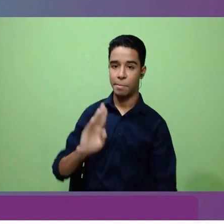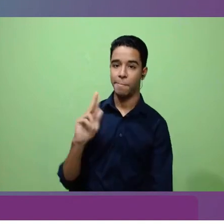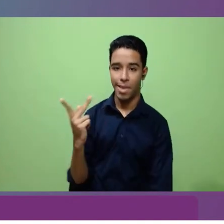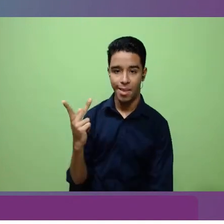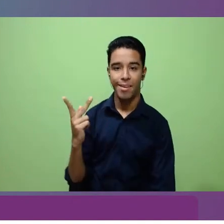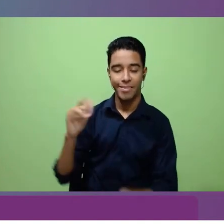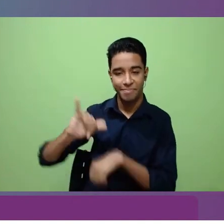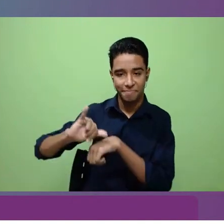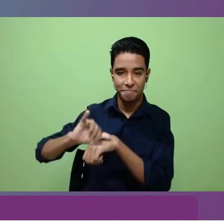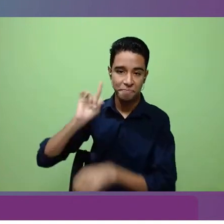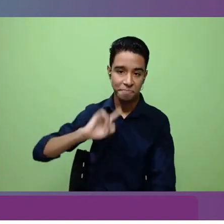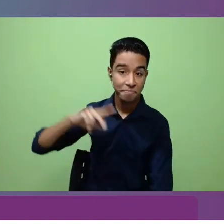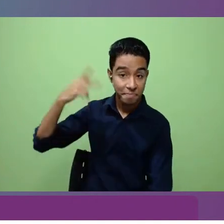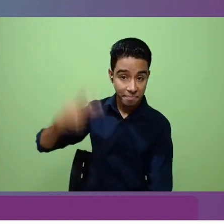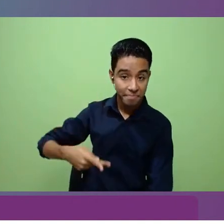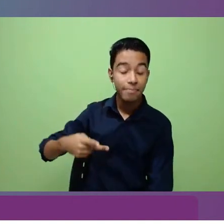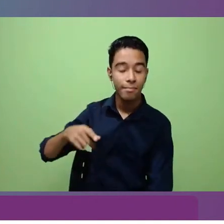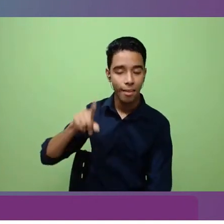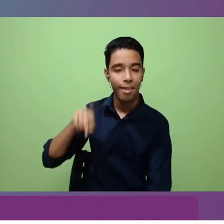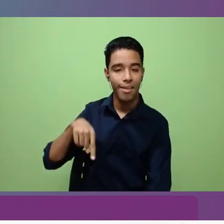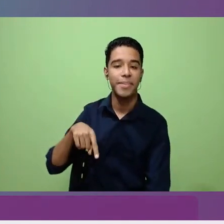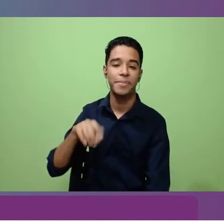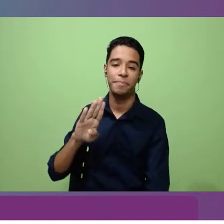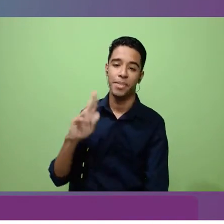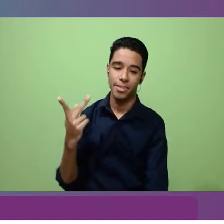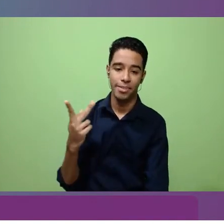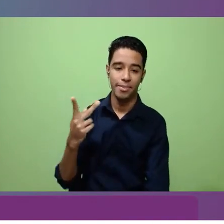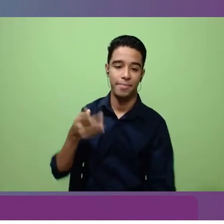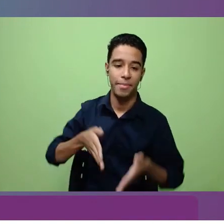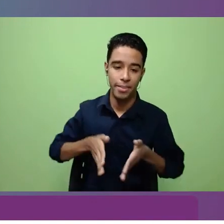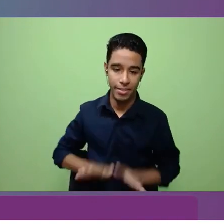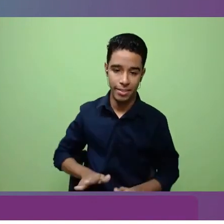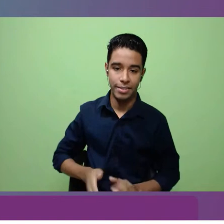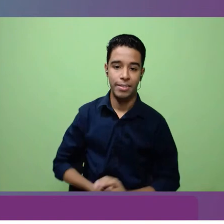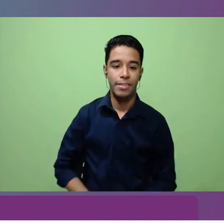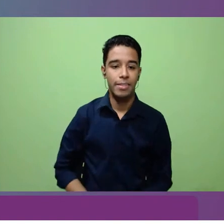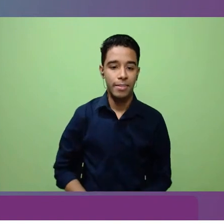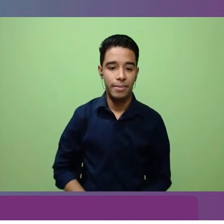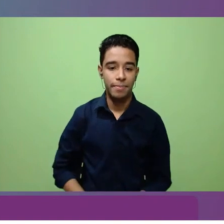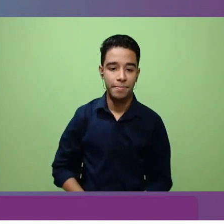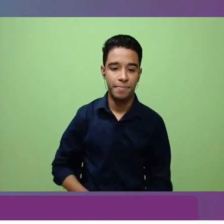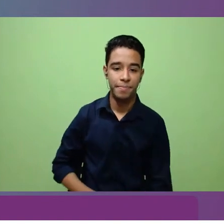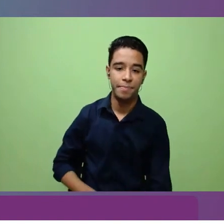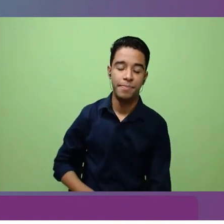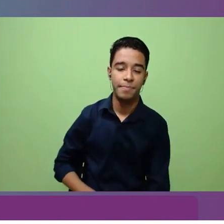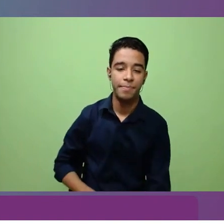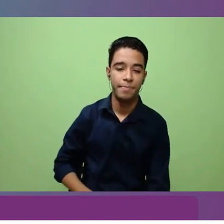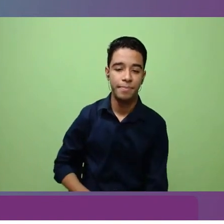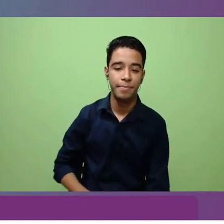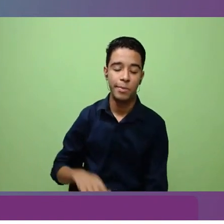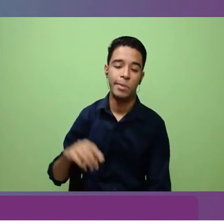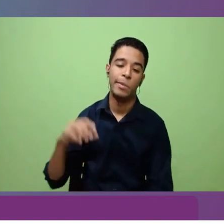aula. Eu falei para vocês que eu sou natural de Belo Horizonte. Carazinho, Rio Grande do